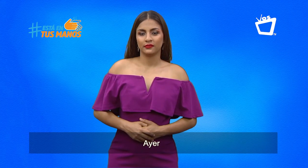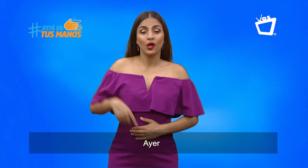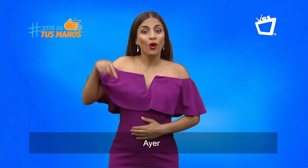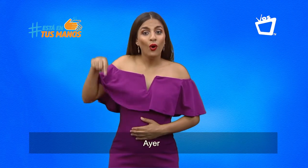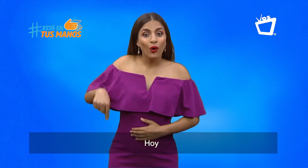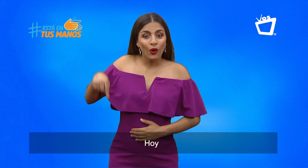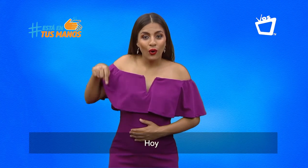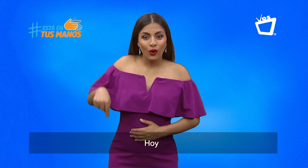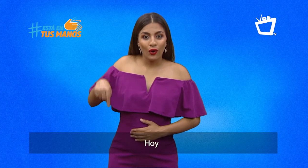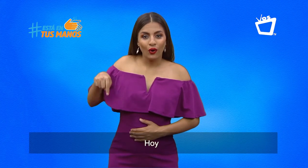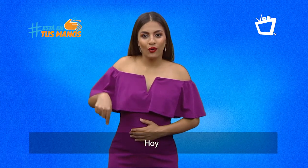hoy